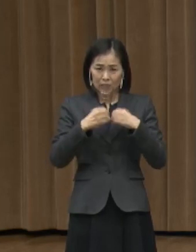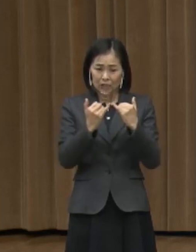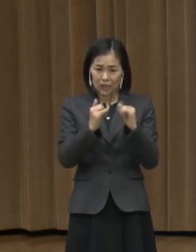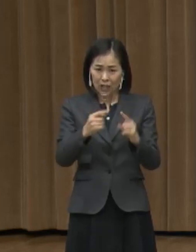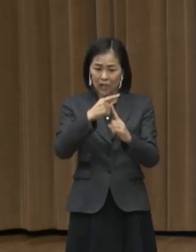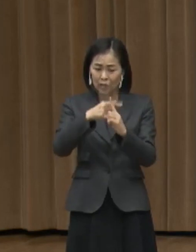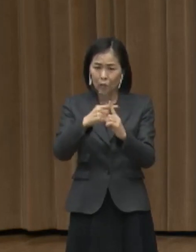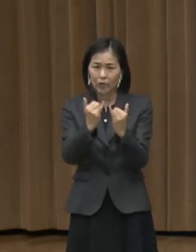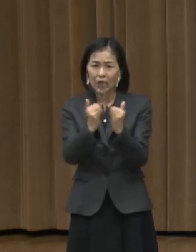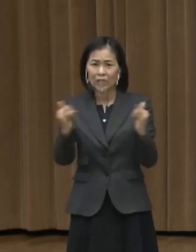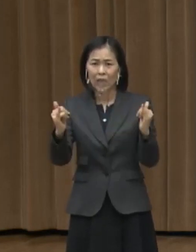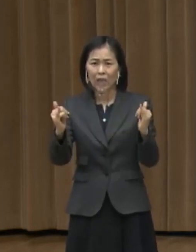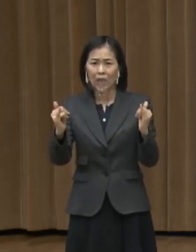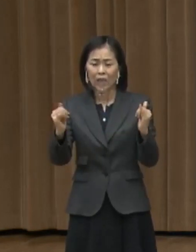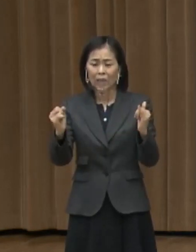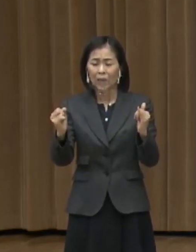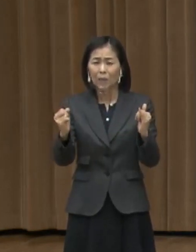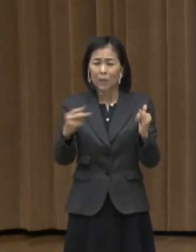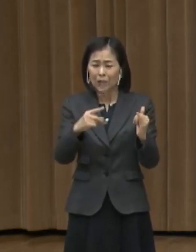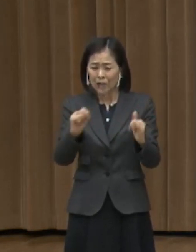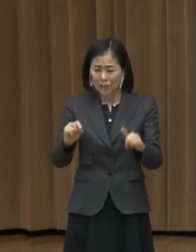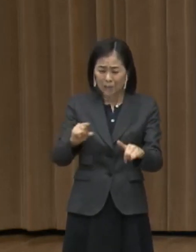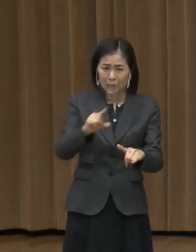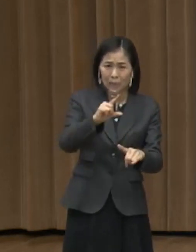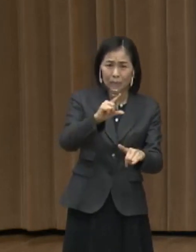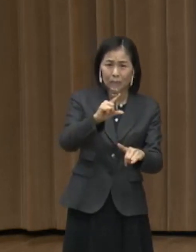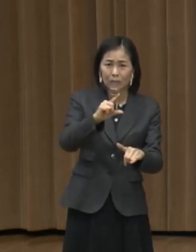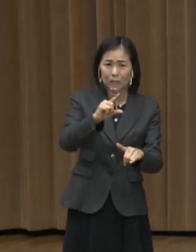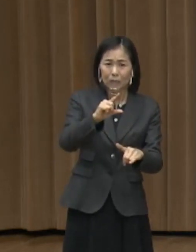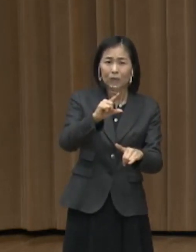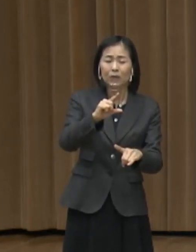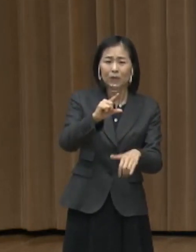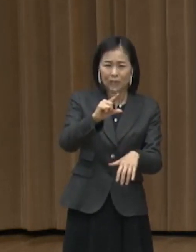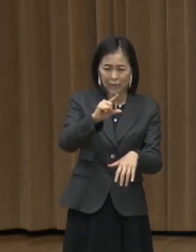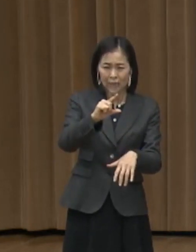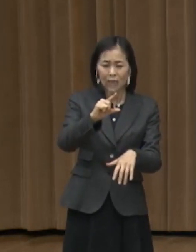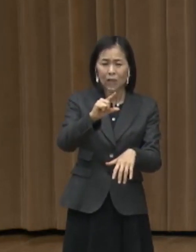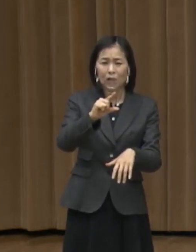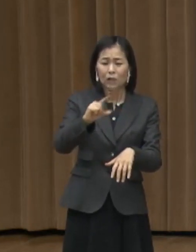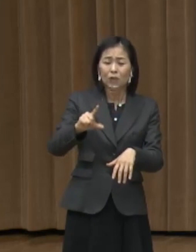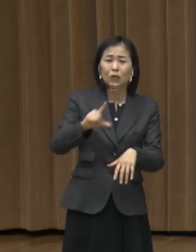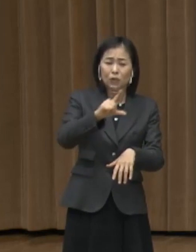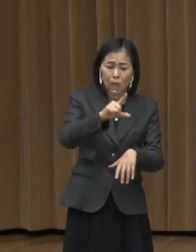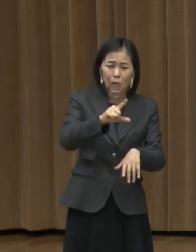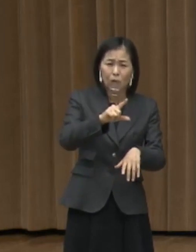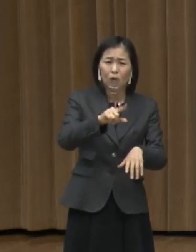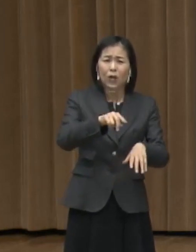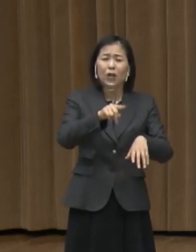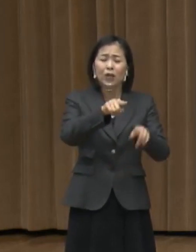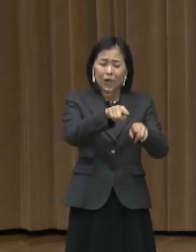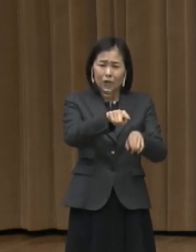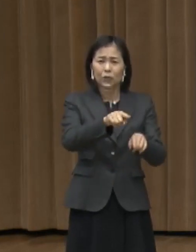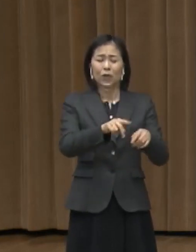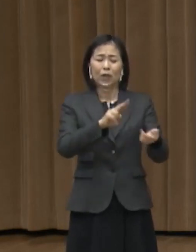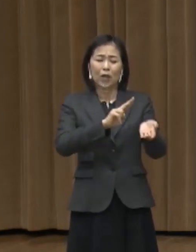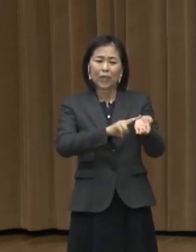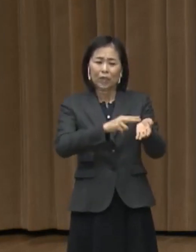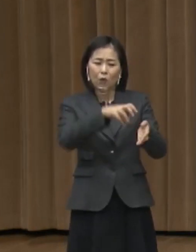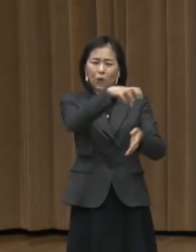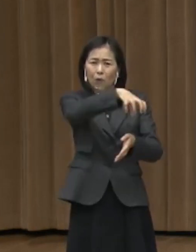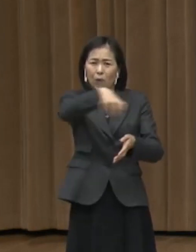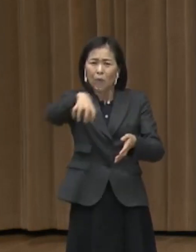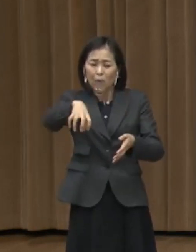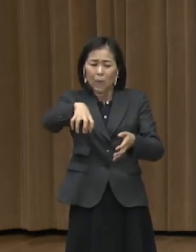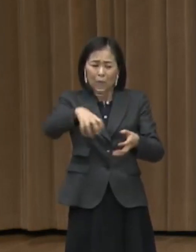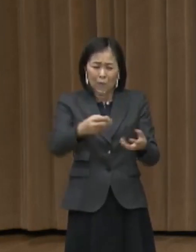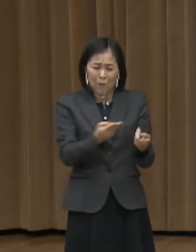が再度、増えて、結果として医療機関の圧迫につながるようなことにならない